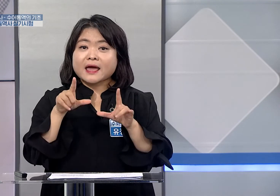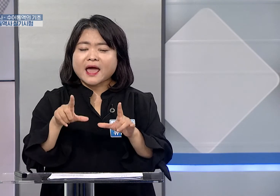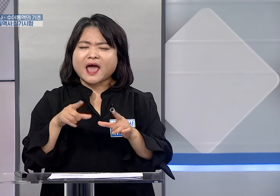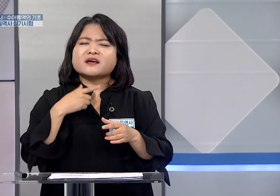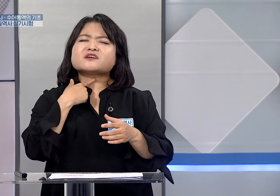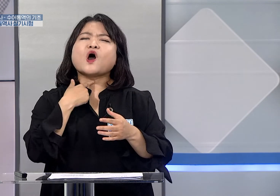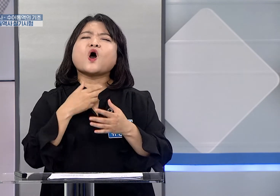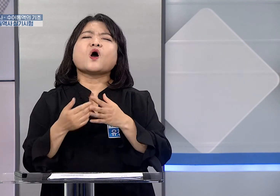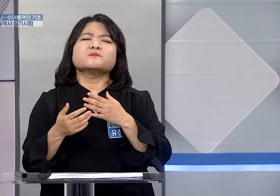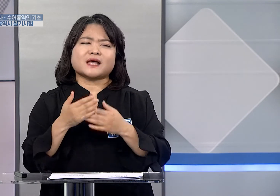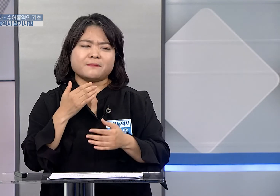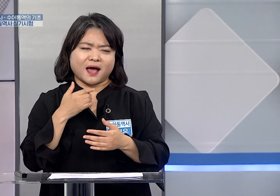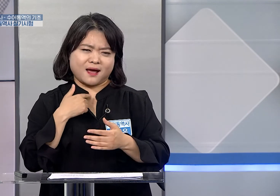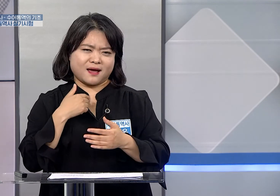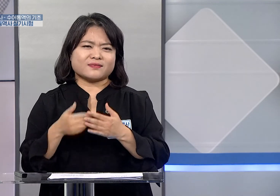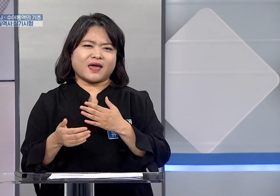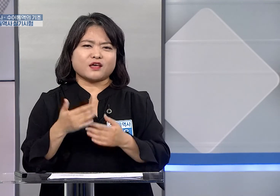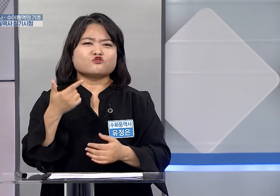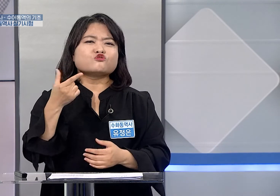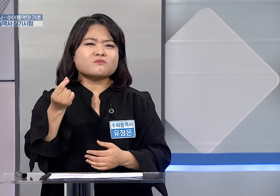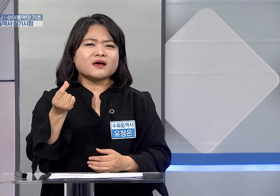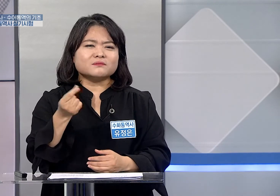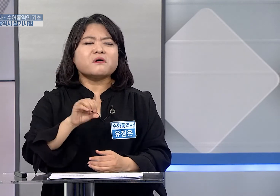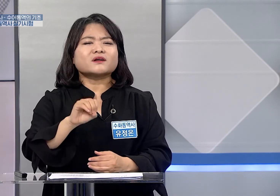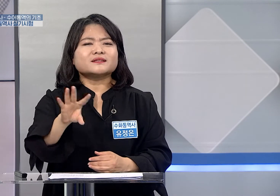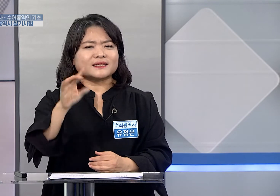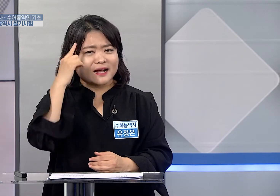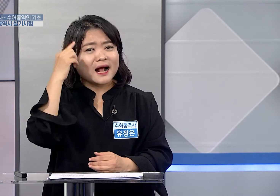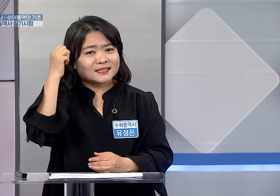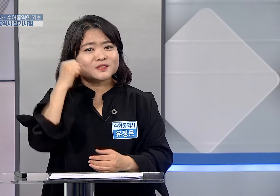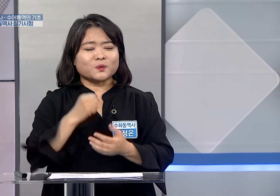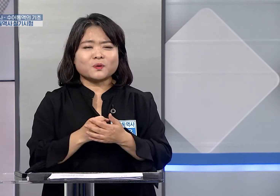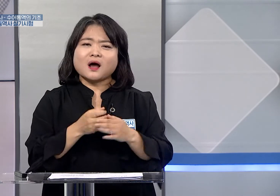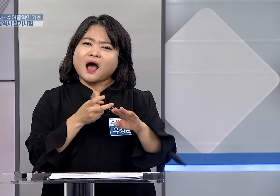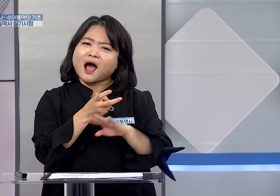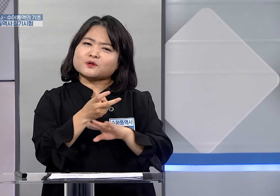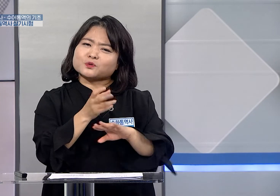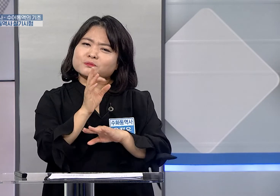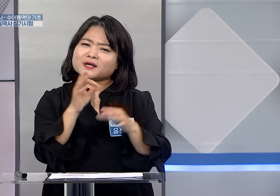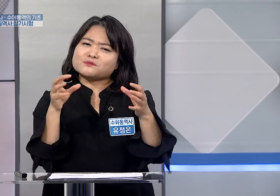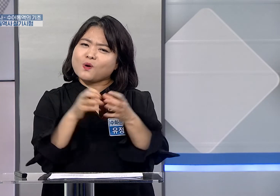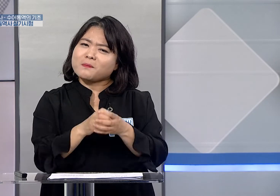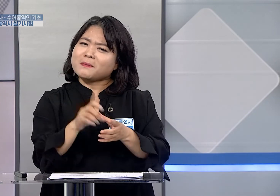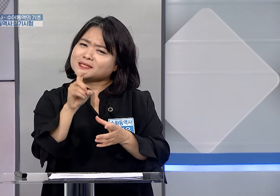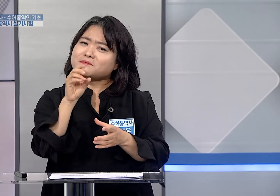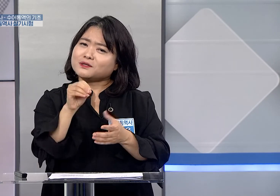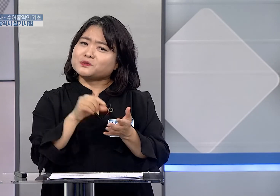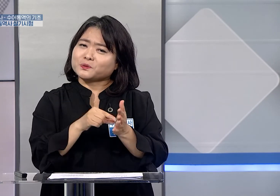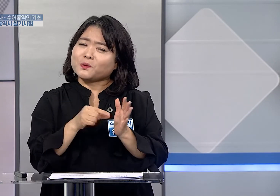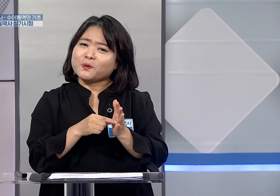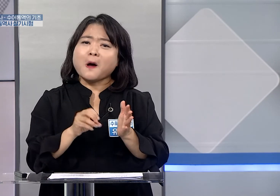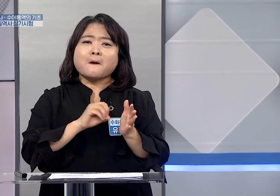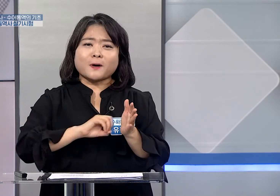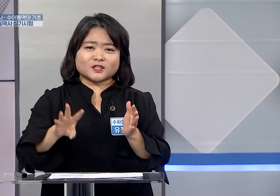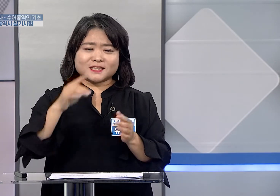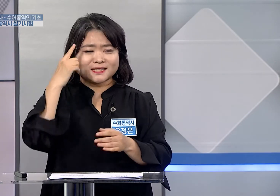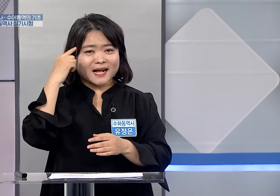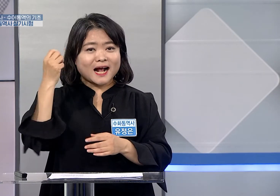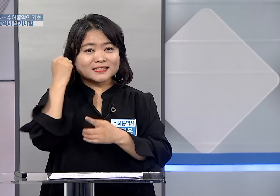해에 경험 삼아 네, 6만 원 버린다 생각하시고 교통비까지 포함하면 한 10만 원 정도 버린다